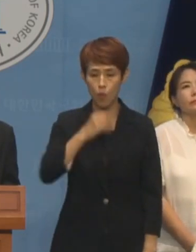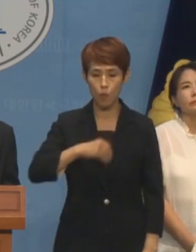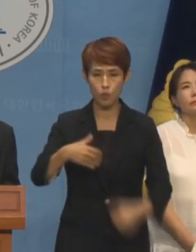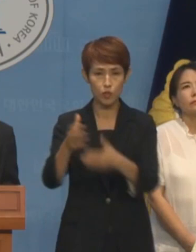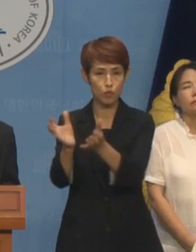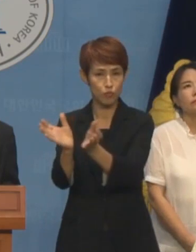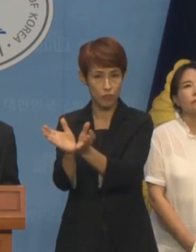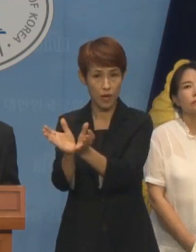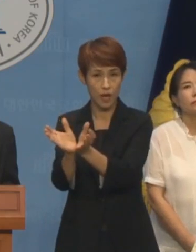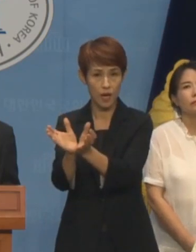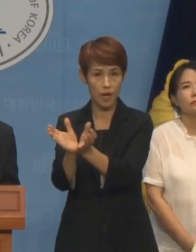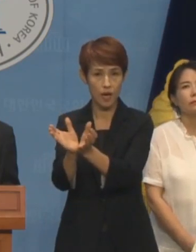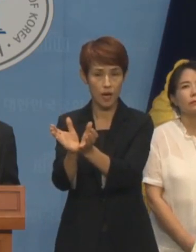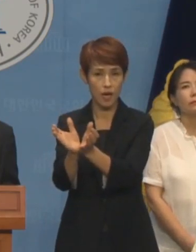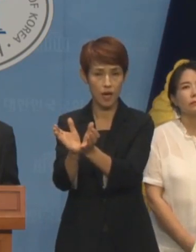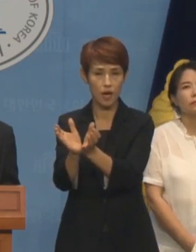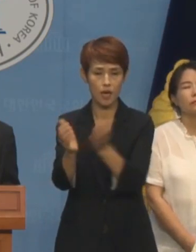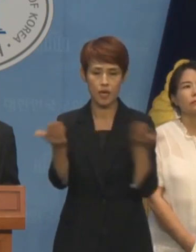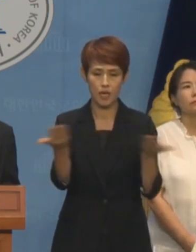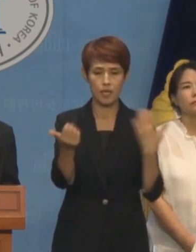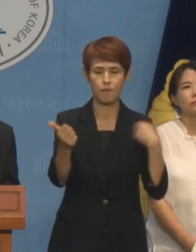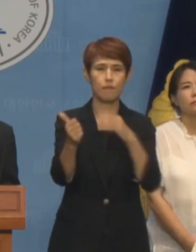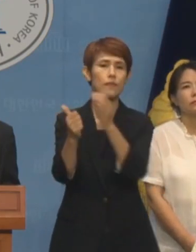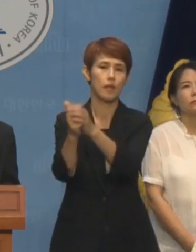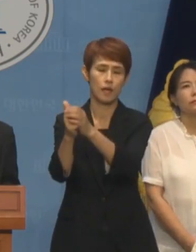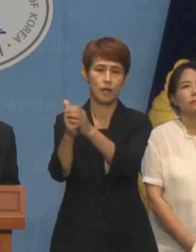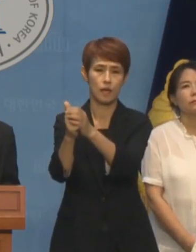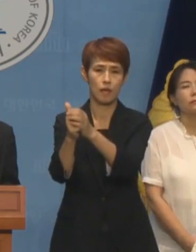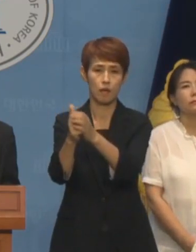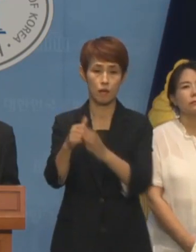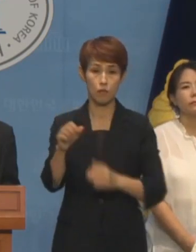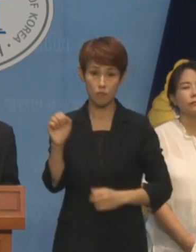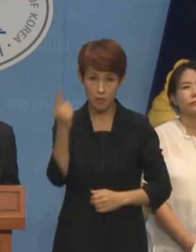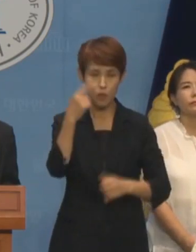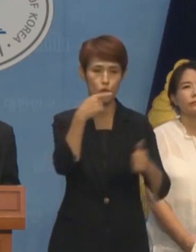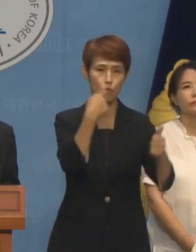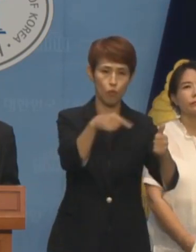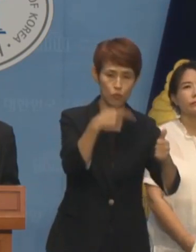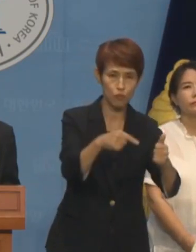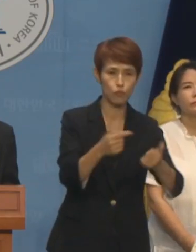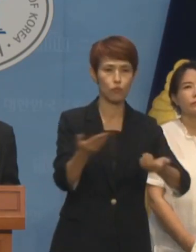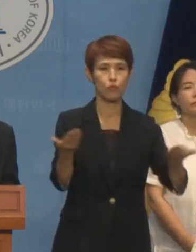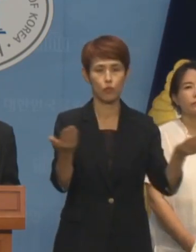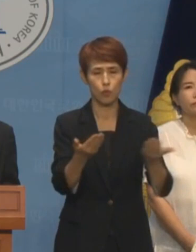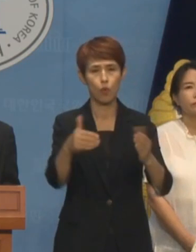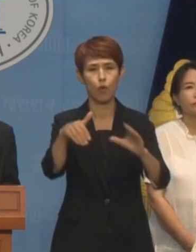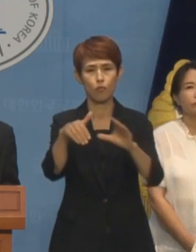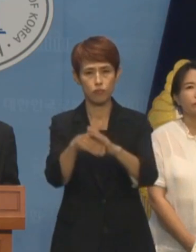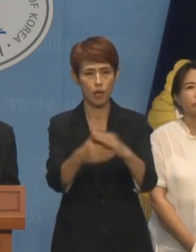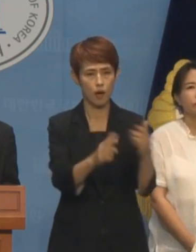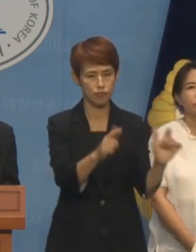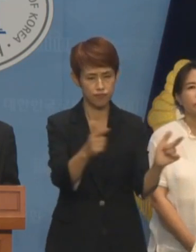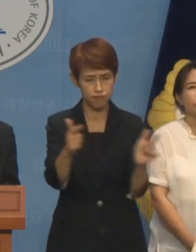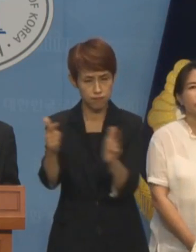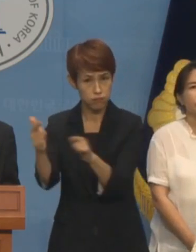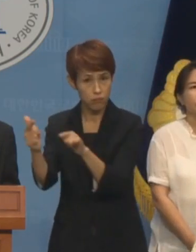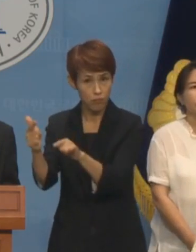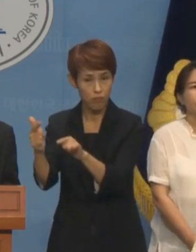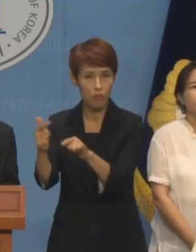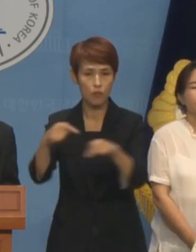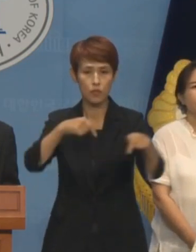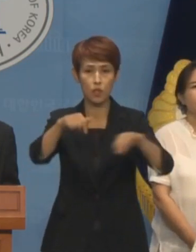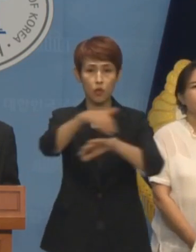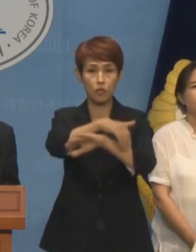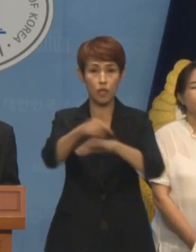보건복지부가 사실상 주무를 담당하고 있어 교육과 노동, 문화 등 다양한 영역의